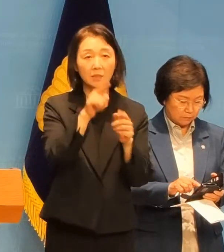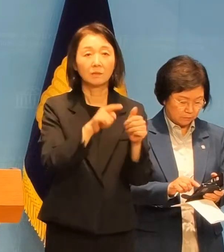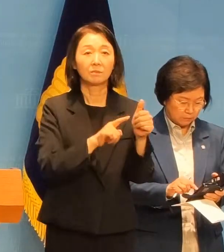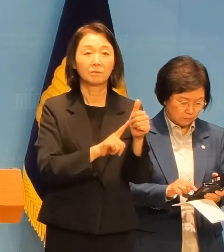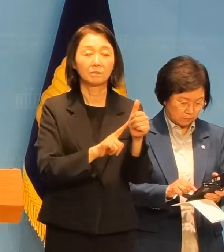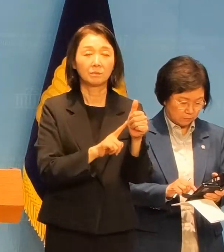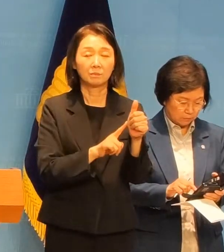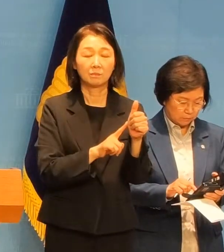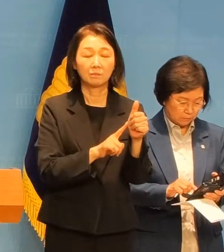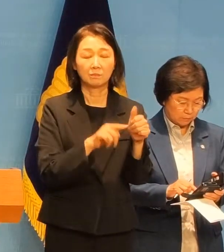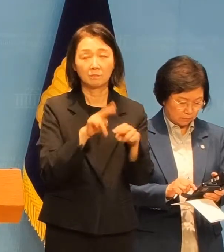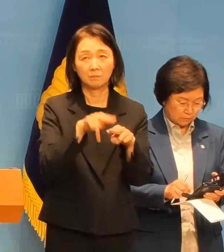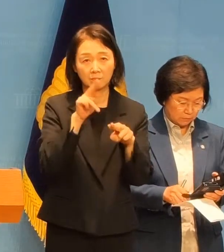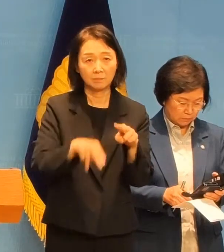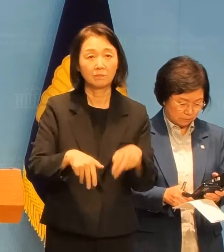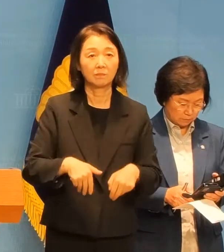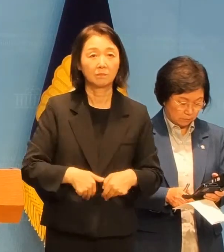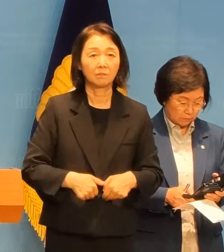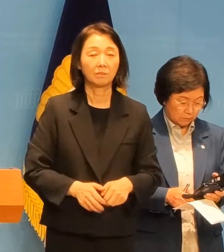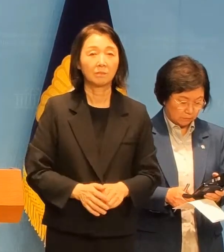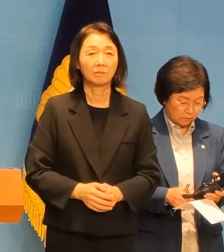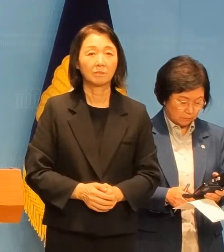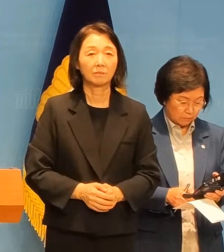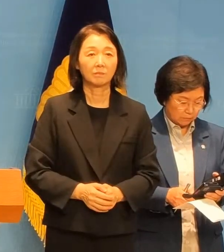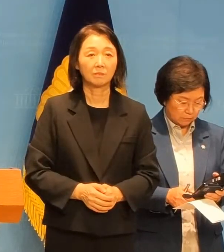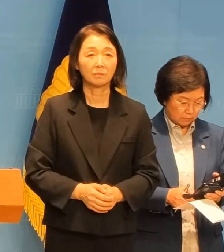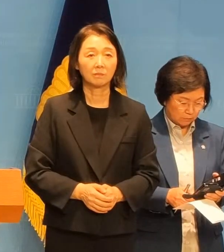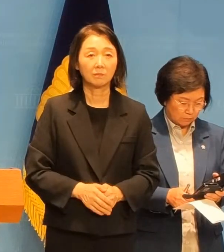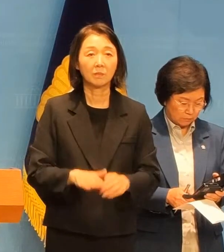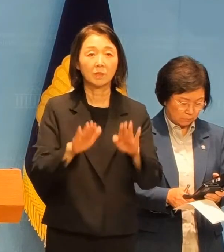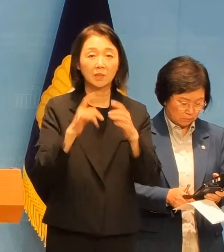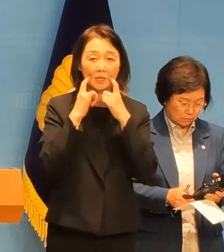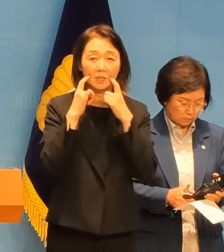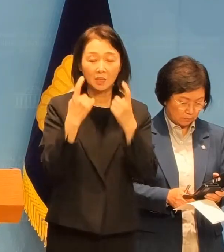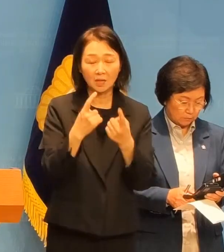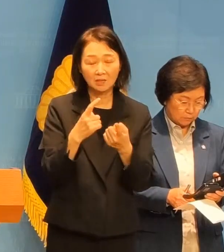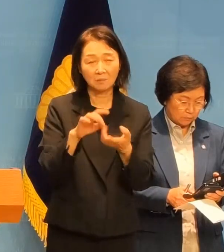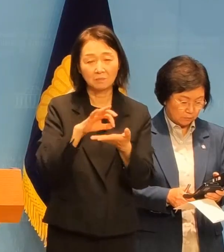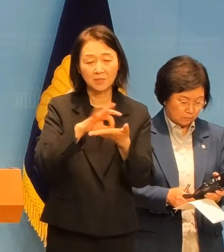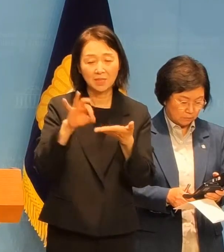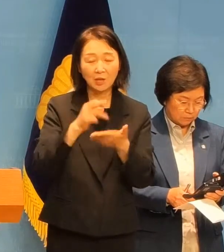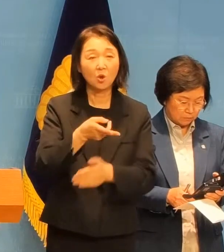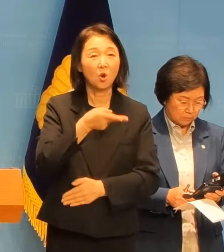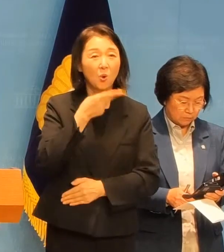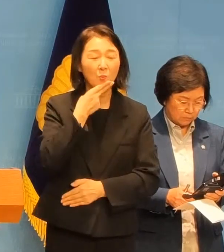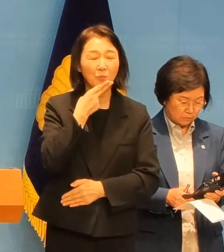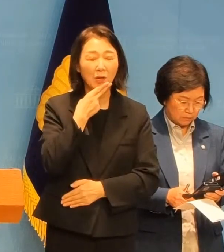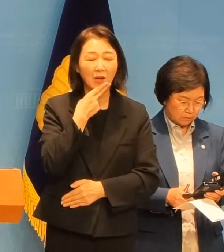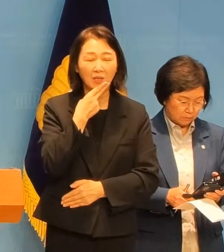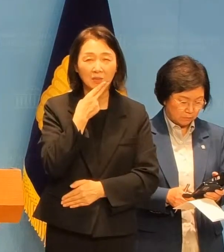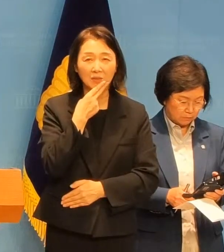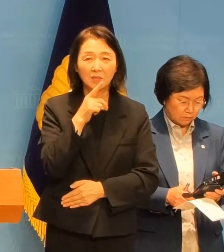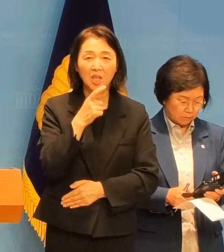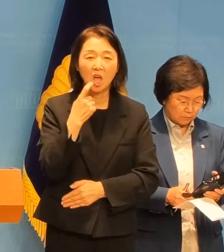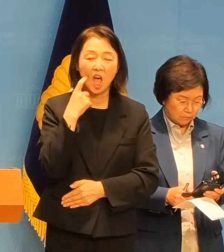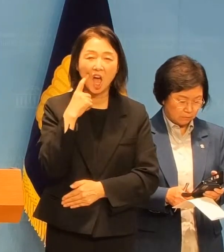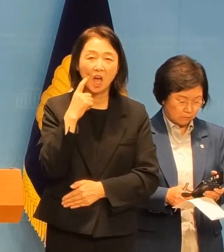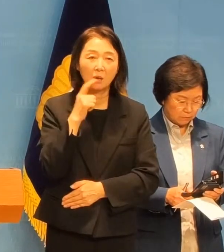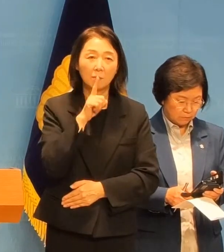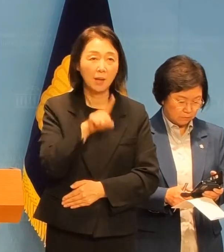위원장은 물러나야 합니다. 이제 더 이상 사적 유용하지 않았다는 뻔한 거짓말은 통하지